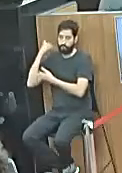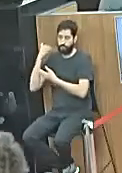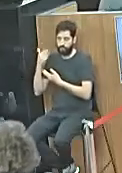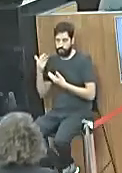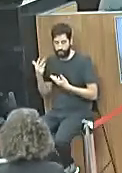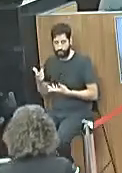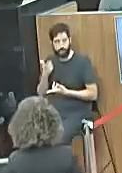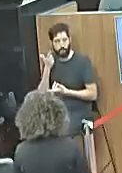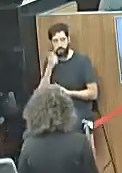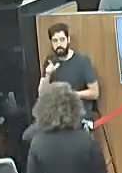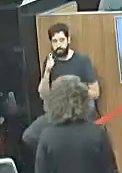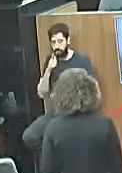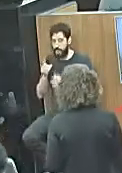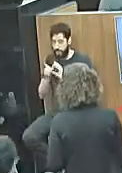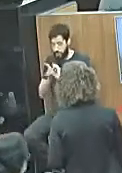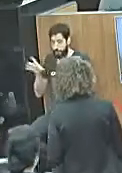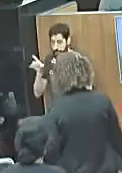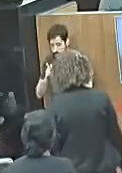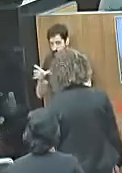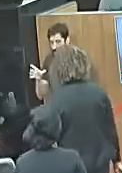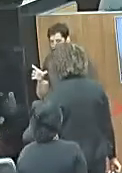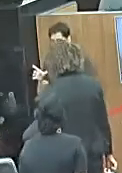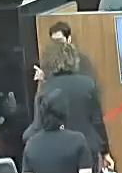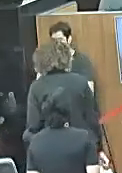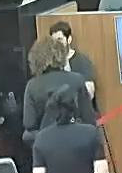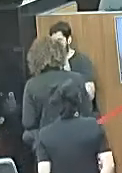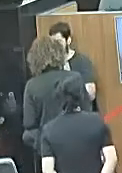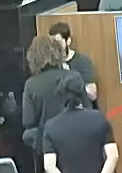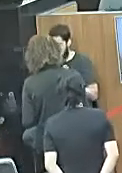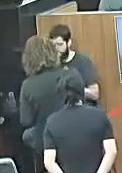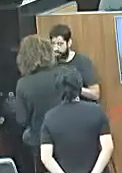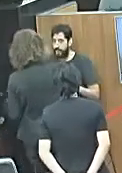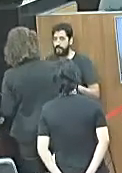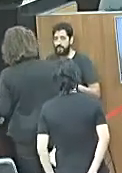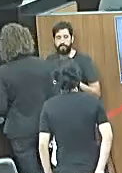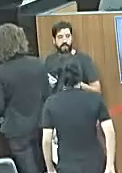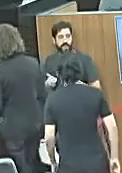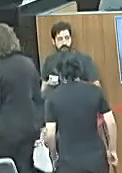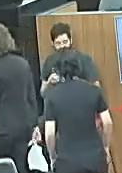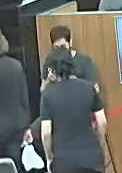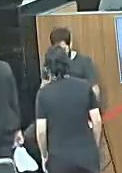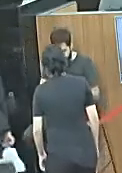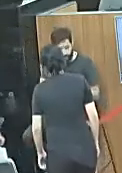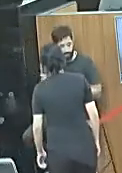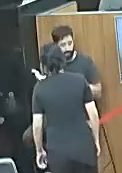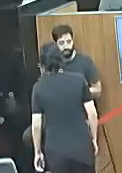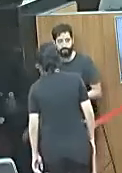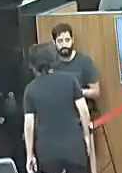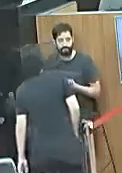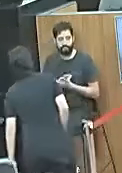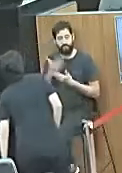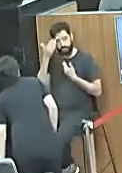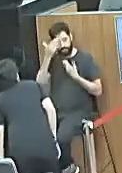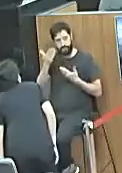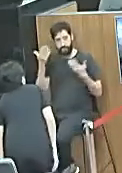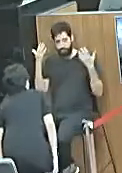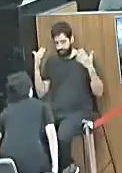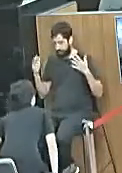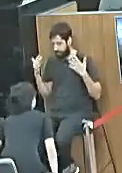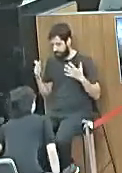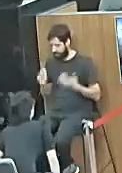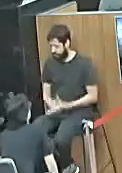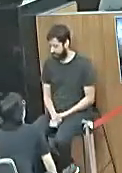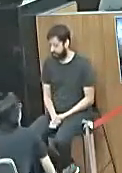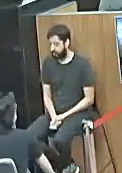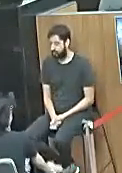conseguimos aprovar emendas mas não consegui me empenhar velho foram aprovados obrigado obrigado a você